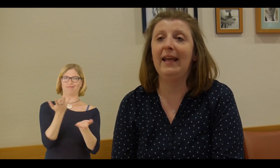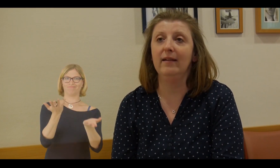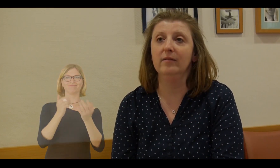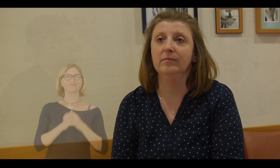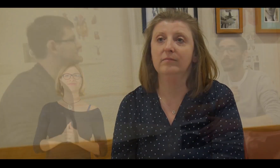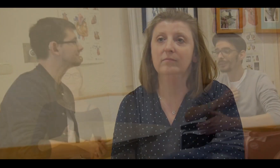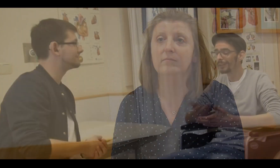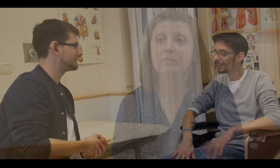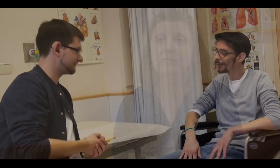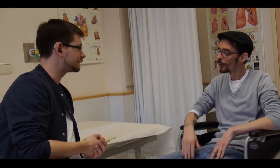denken.